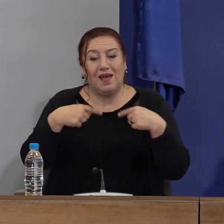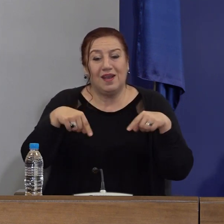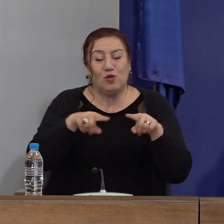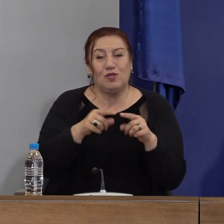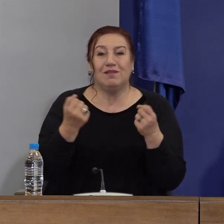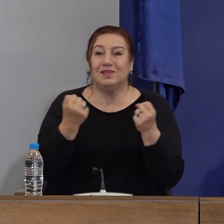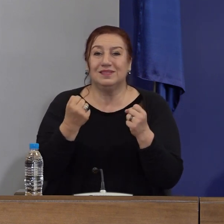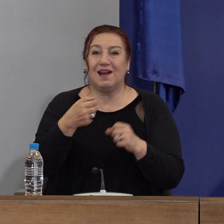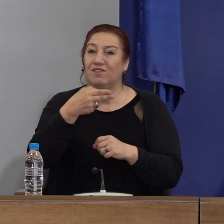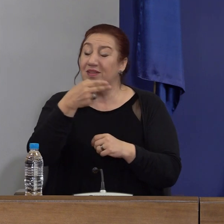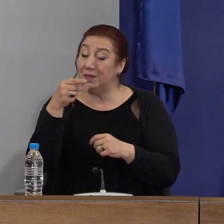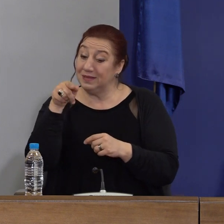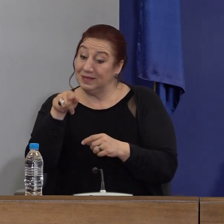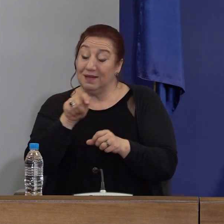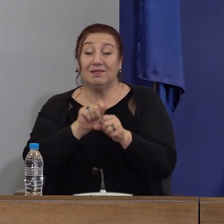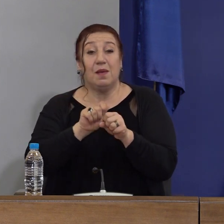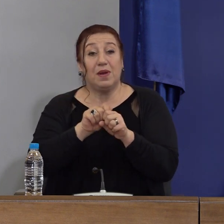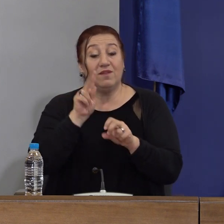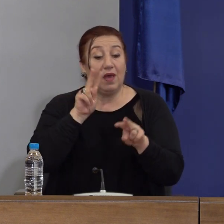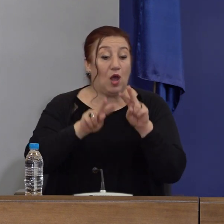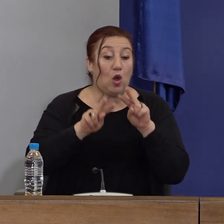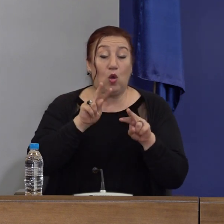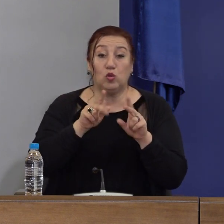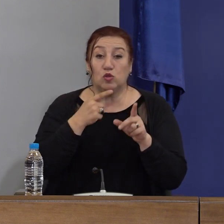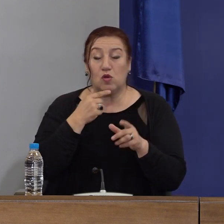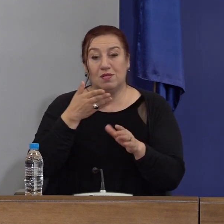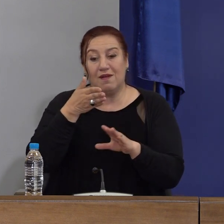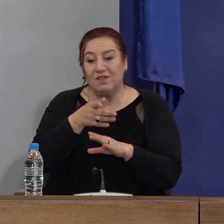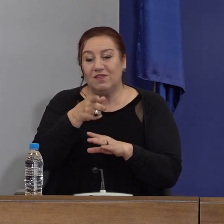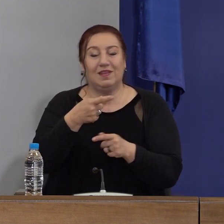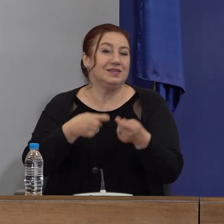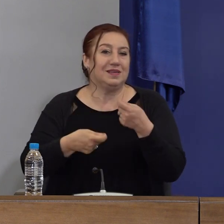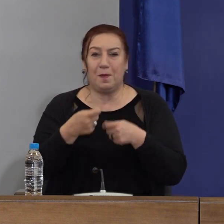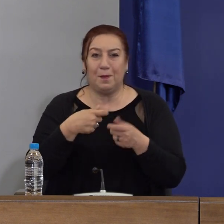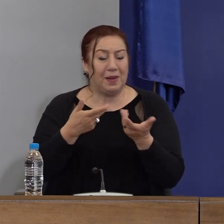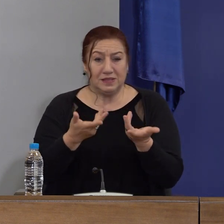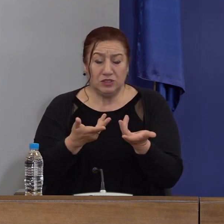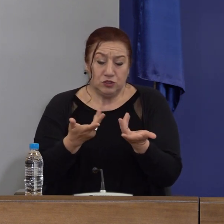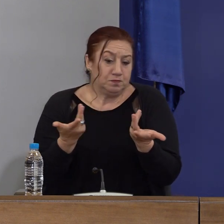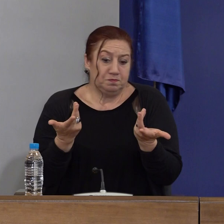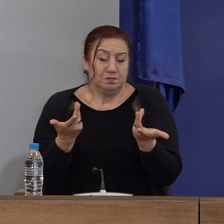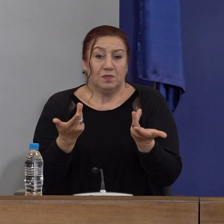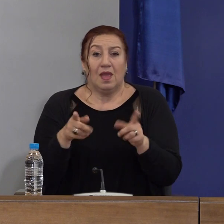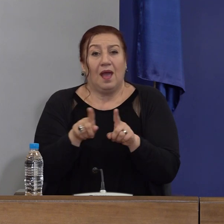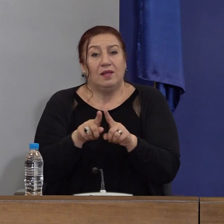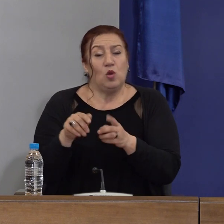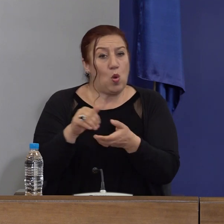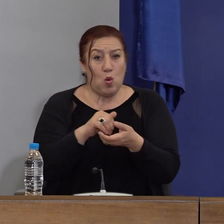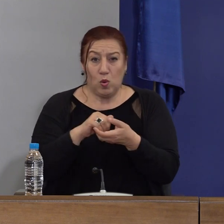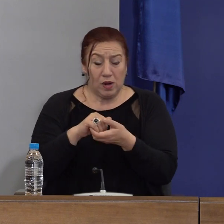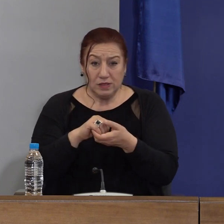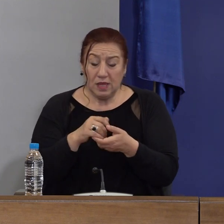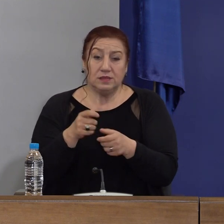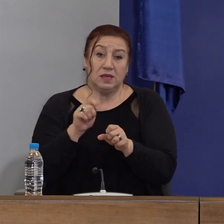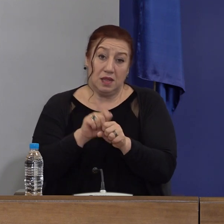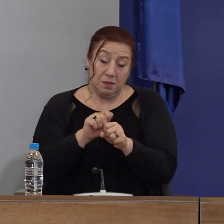здравни инспекции, които извършват контрол в тези магазинчета. Така че като организация е направено,